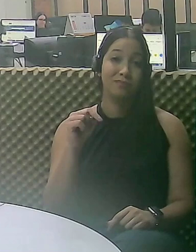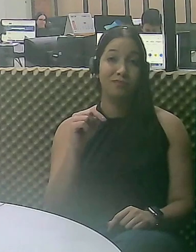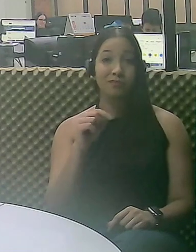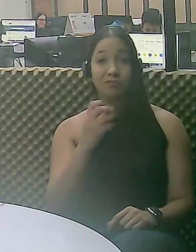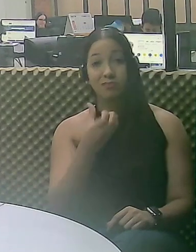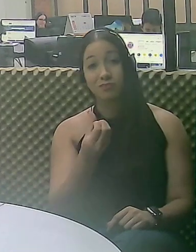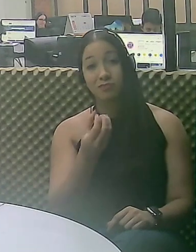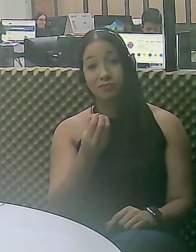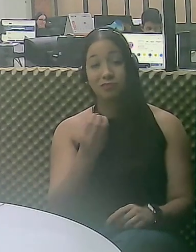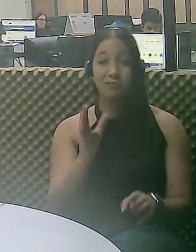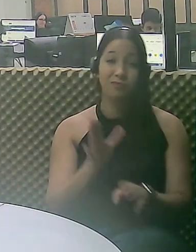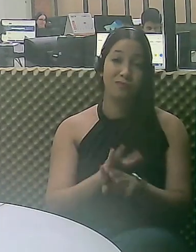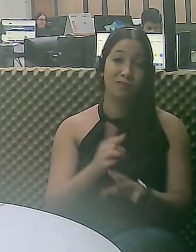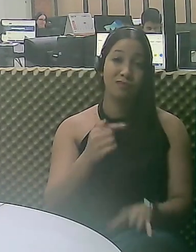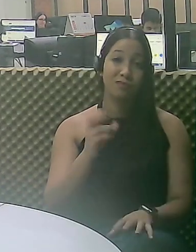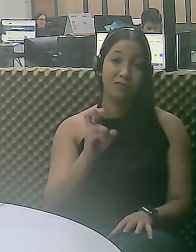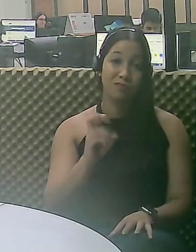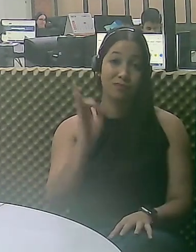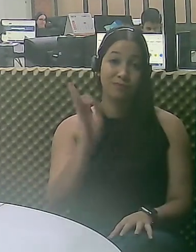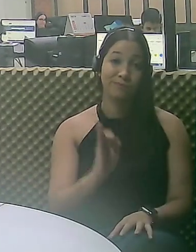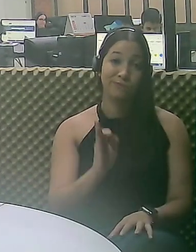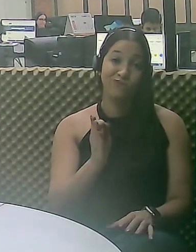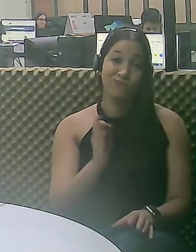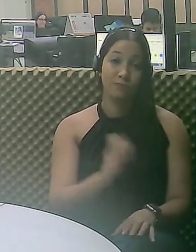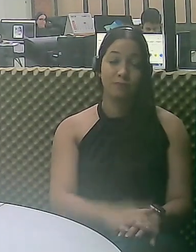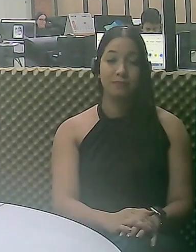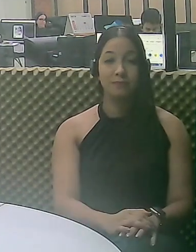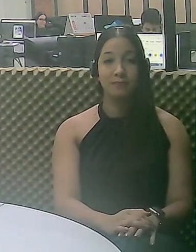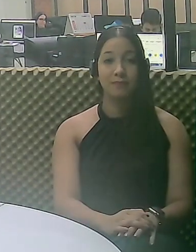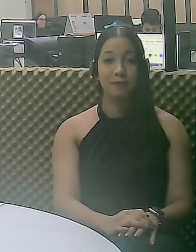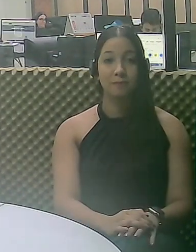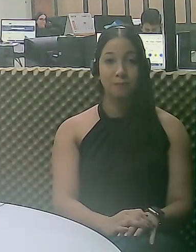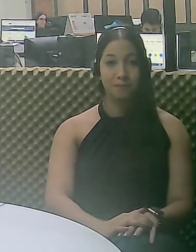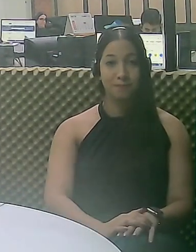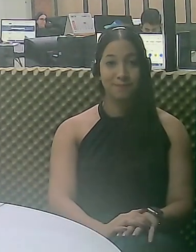entre 60% e 75%.